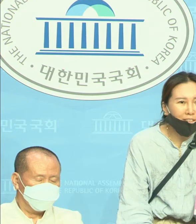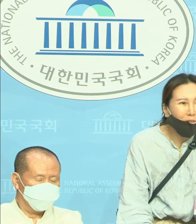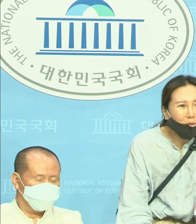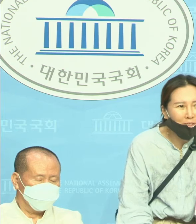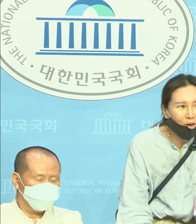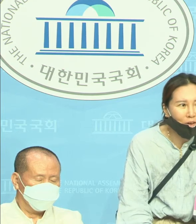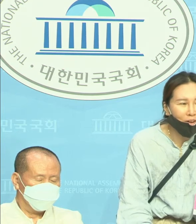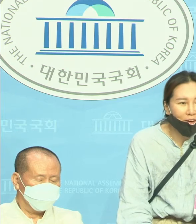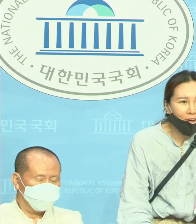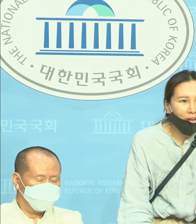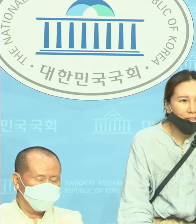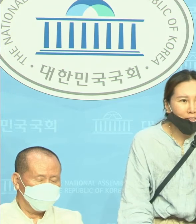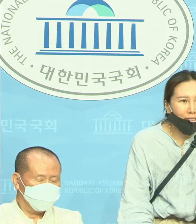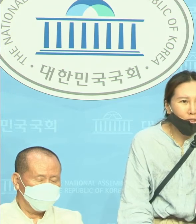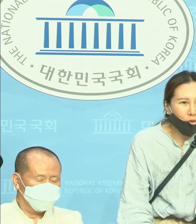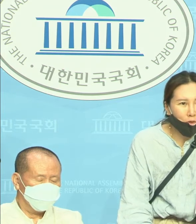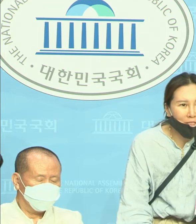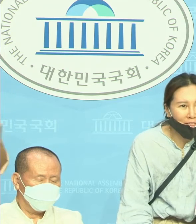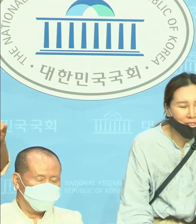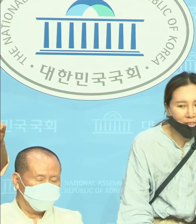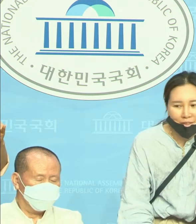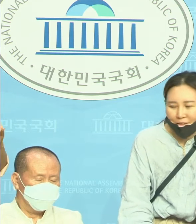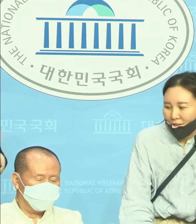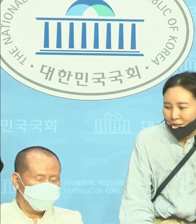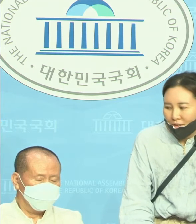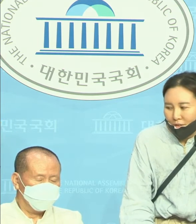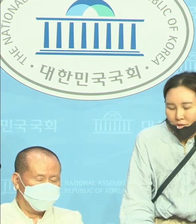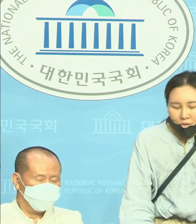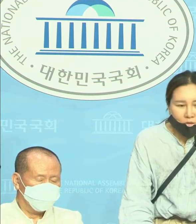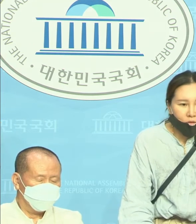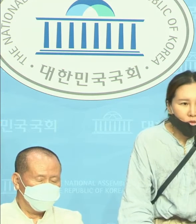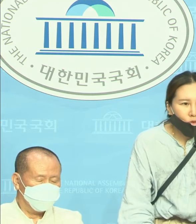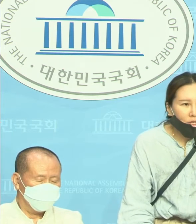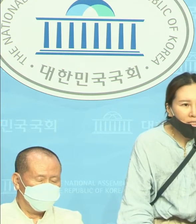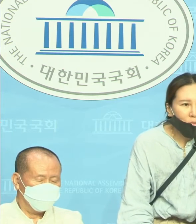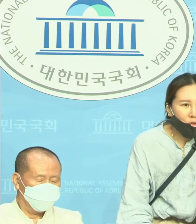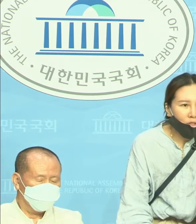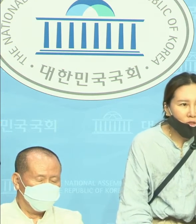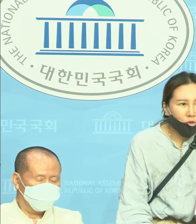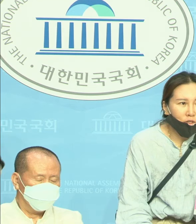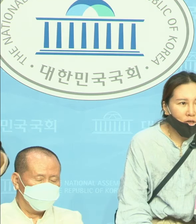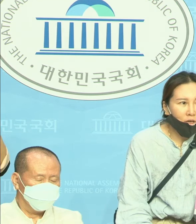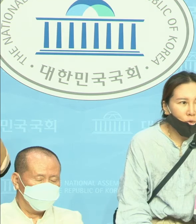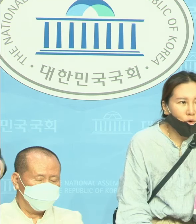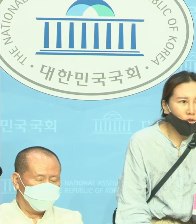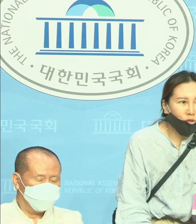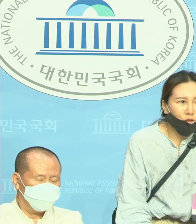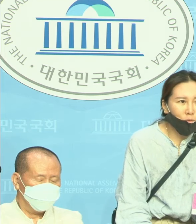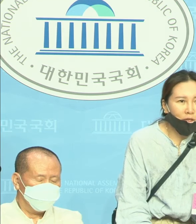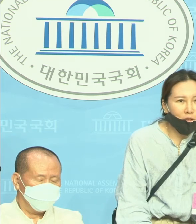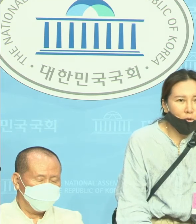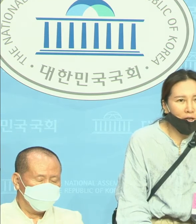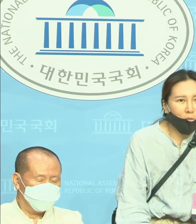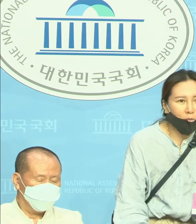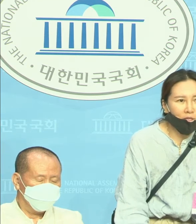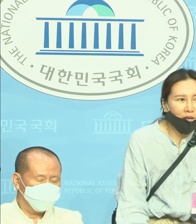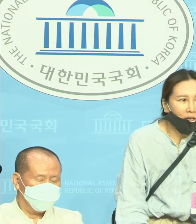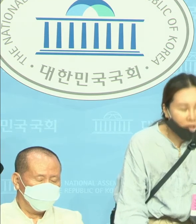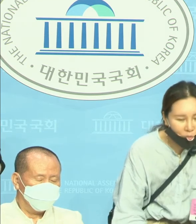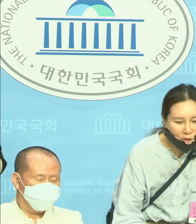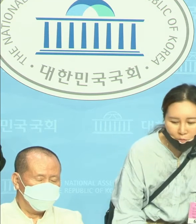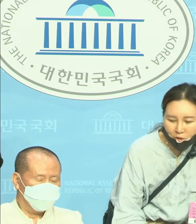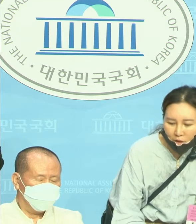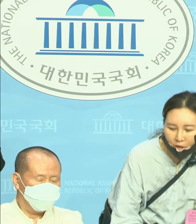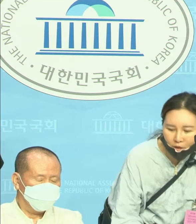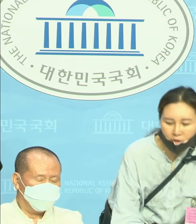인간으로 석 의식 중생 유지하시면서 살 수 있게 도와 주셨으면 하는 바램입니다